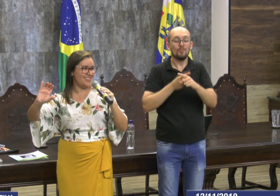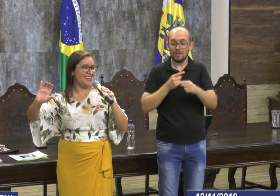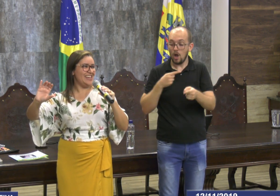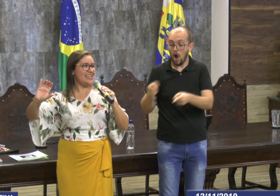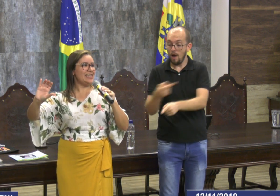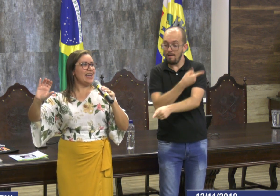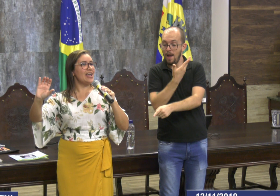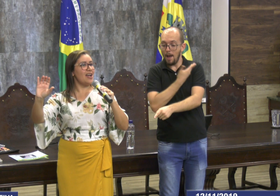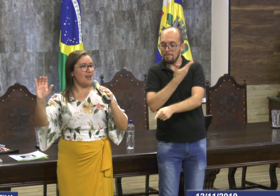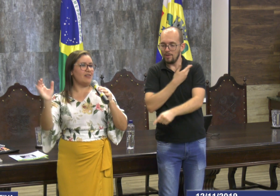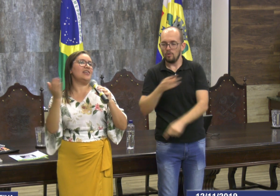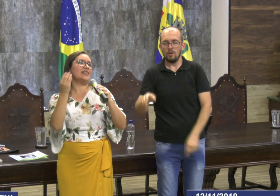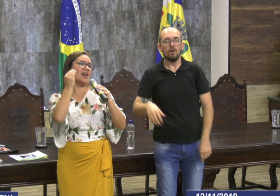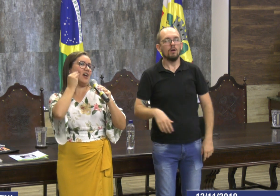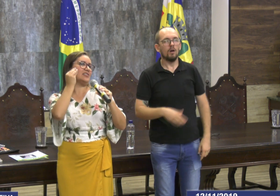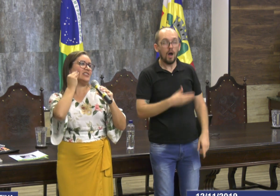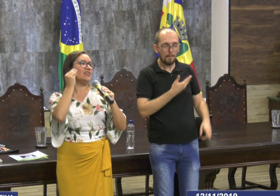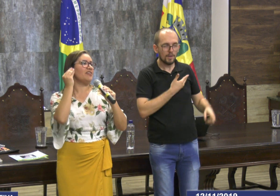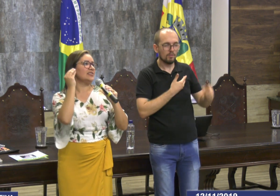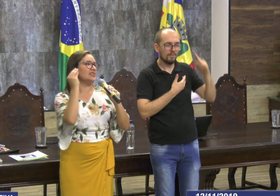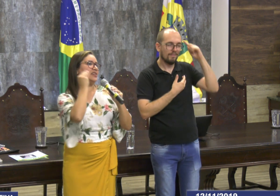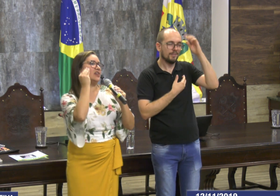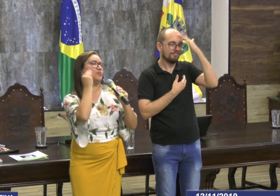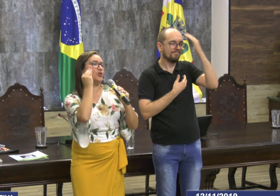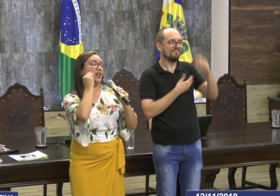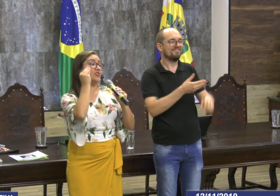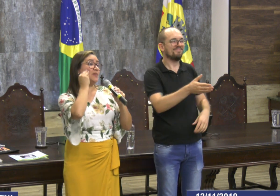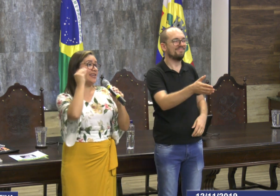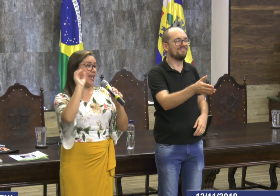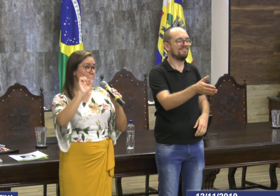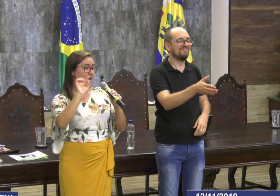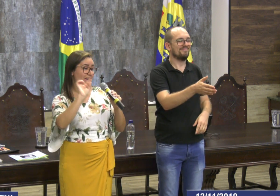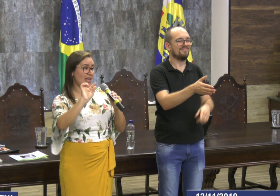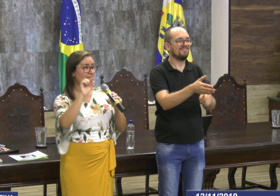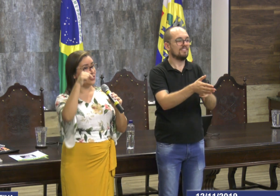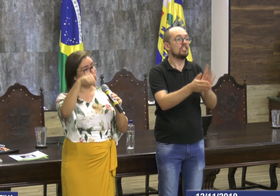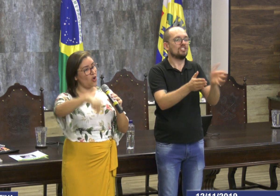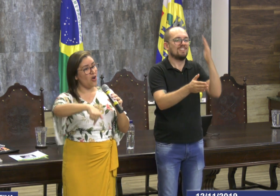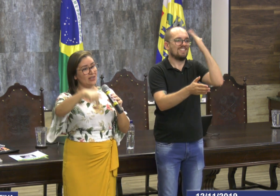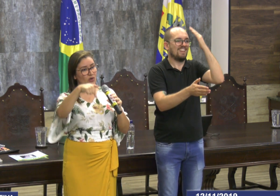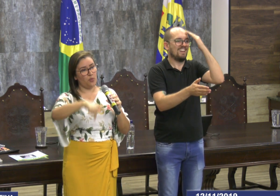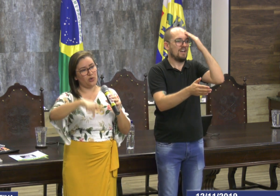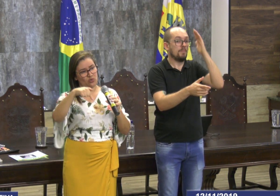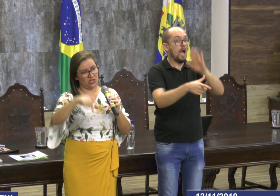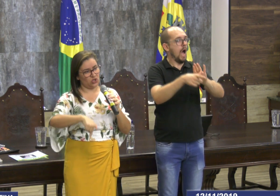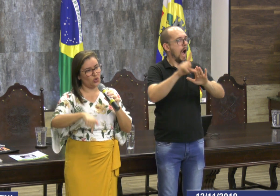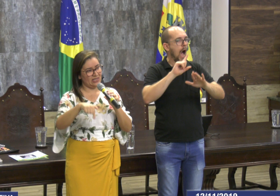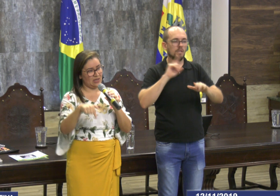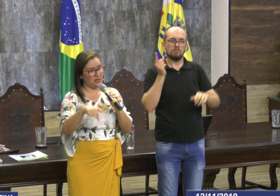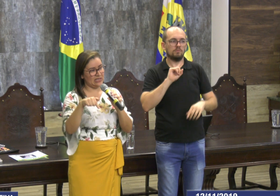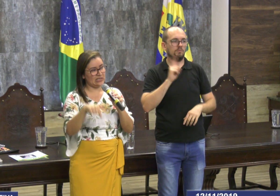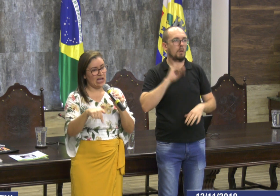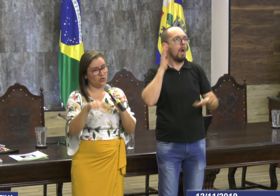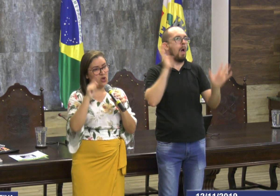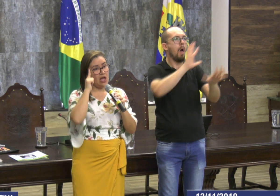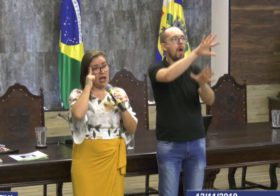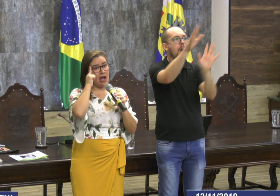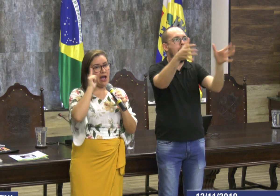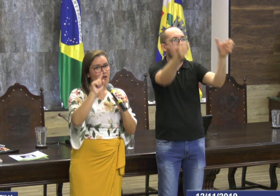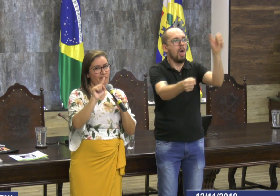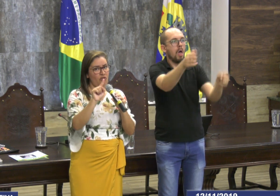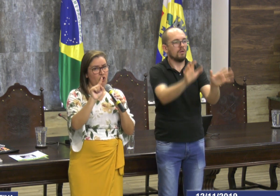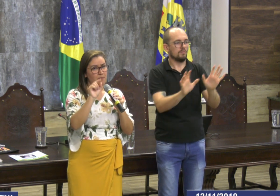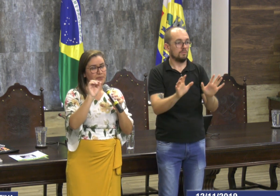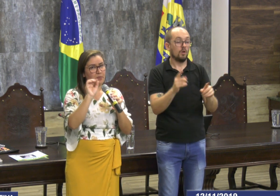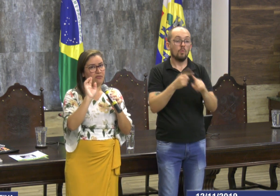oi. E aí ele quer, às vezes ele faz assim, porque eu expliquei para ele, a escola oportunizou esse aprendizado.